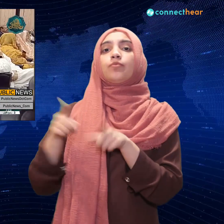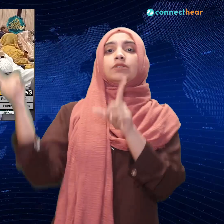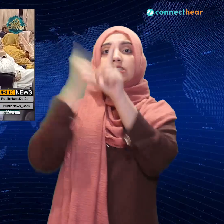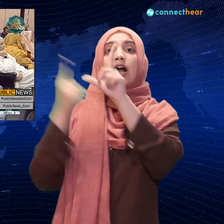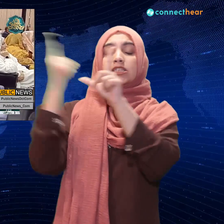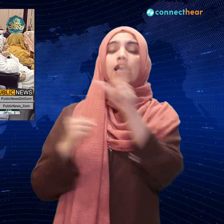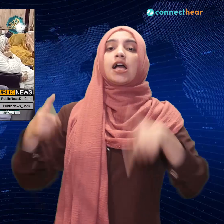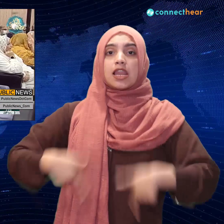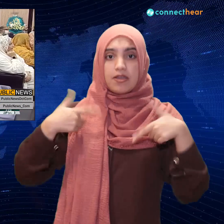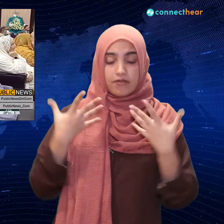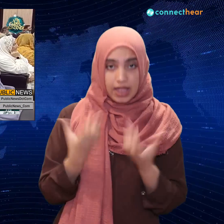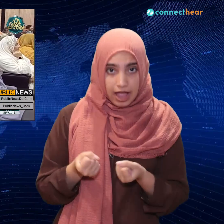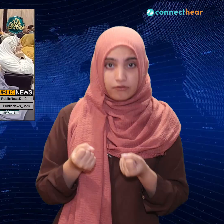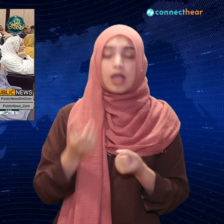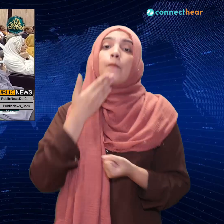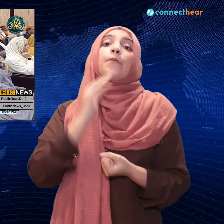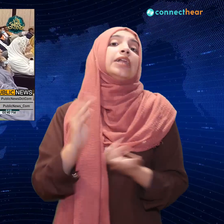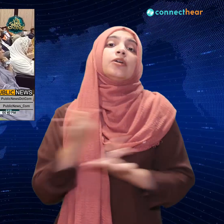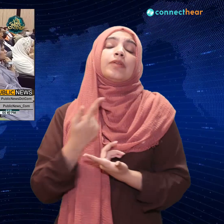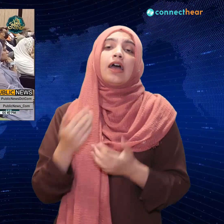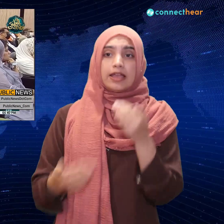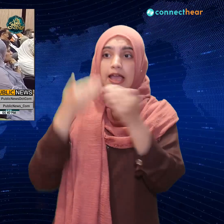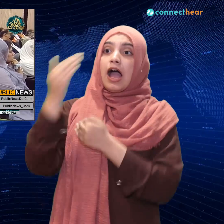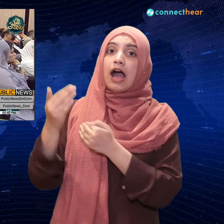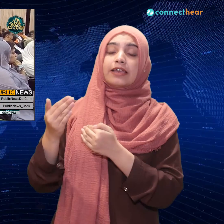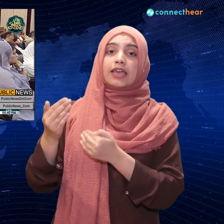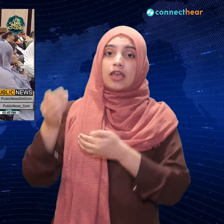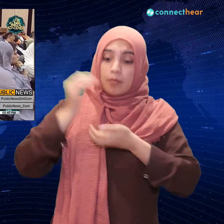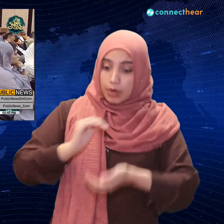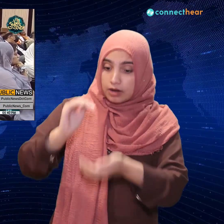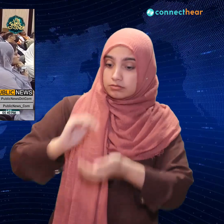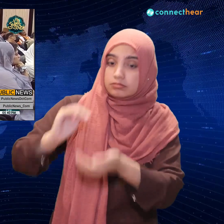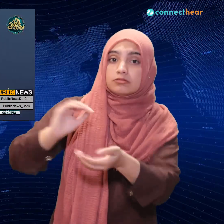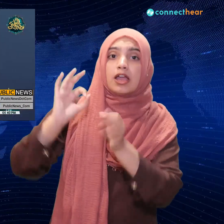نے یہ بھی کہا کہ یہ جو مقابلہ سارا وقت ایک کلیش ہو رہا ہے